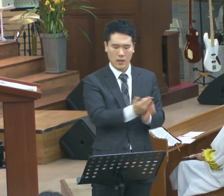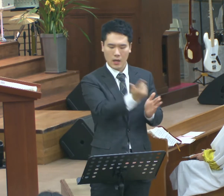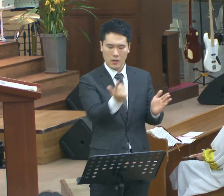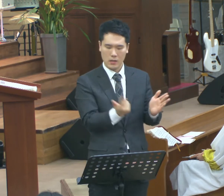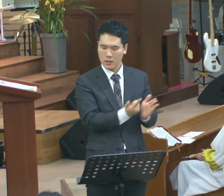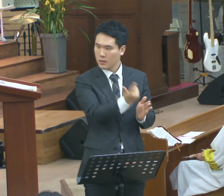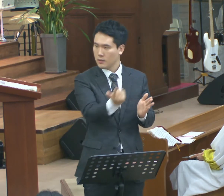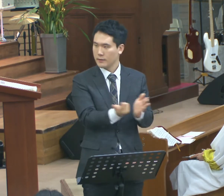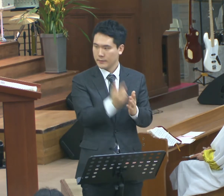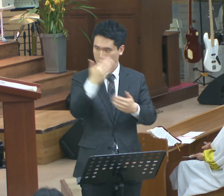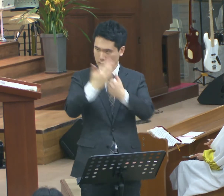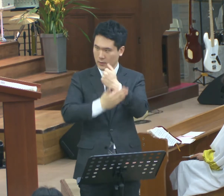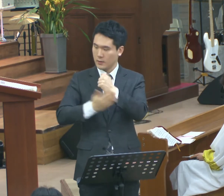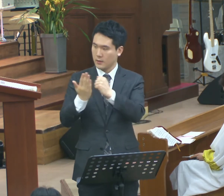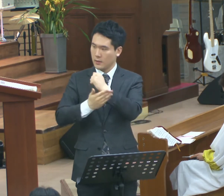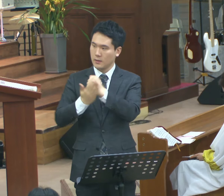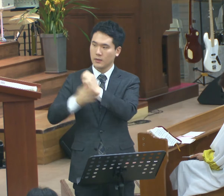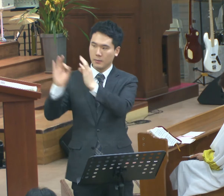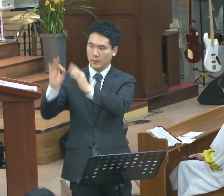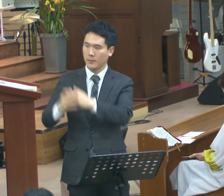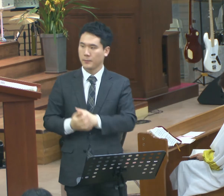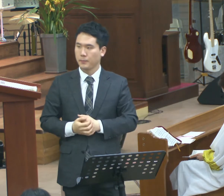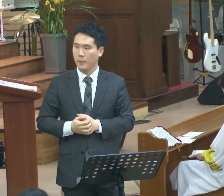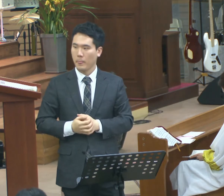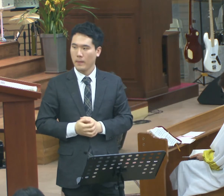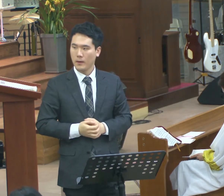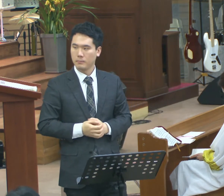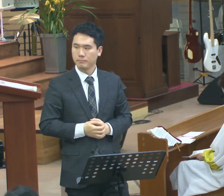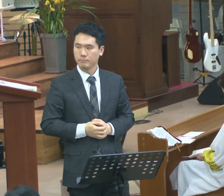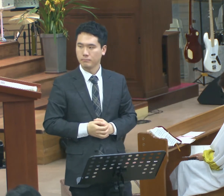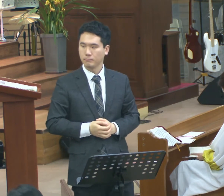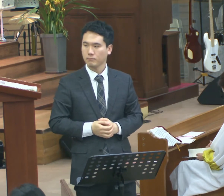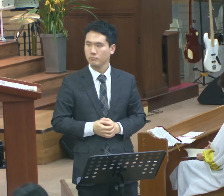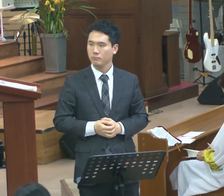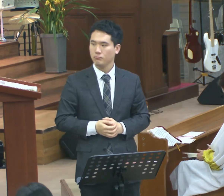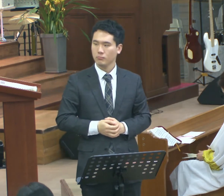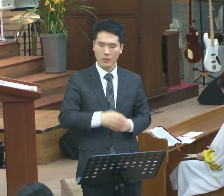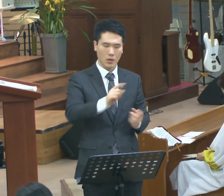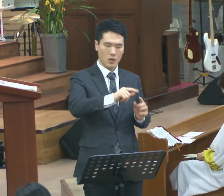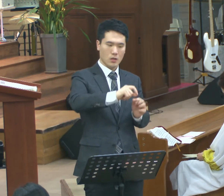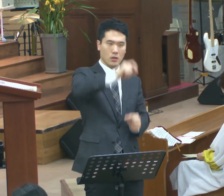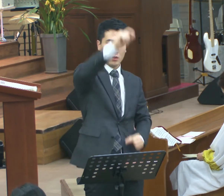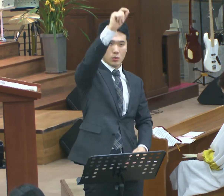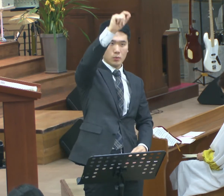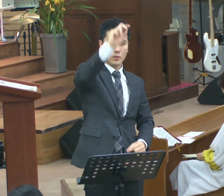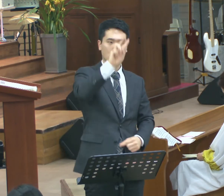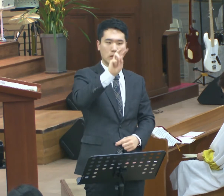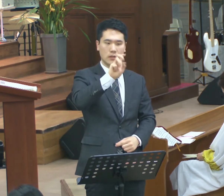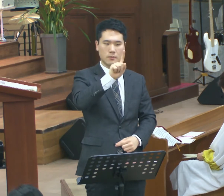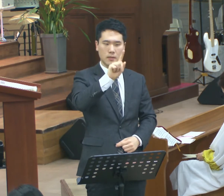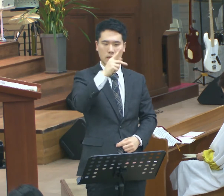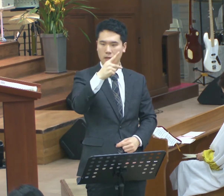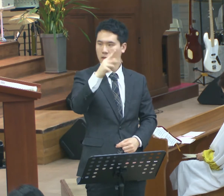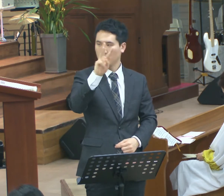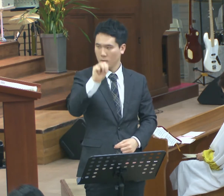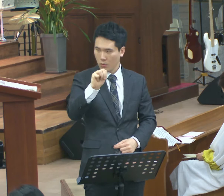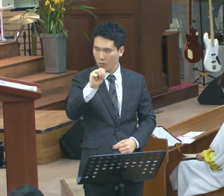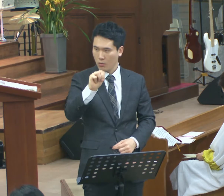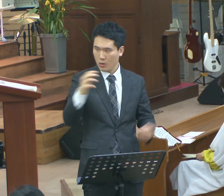보시면 남북으로 21km, 동서로 12km, 가장 넓은 지역이 12km에